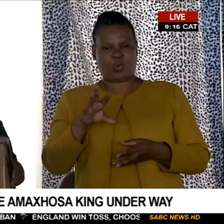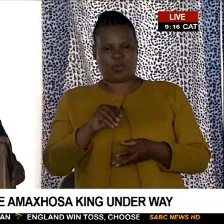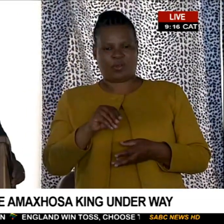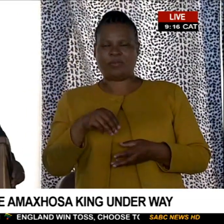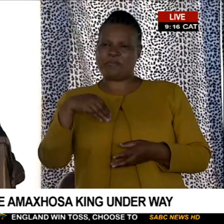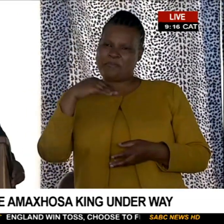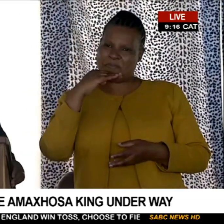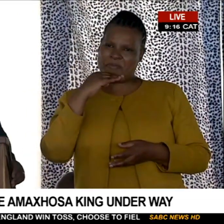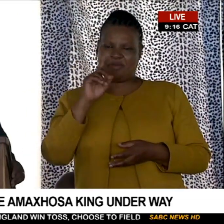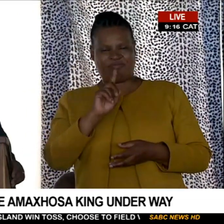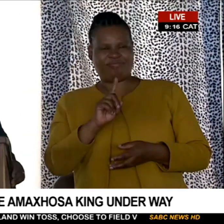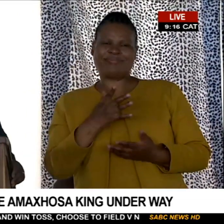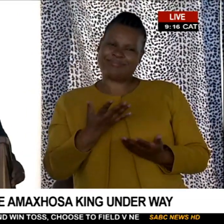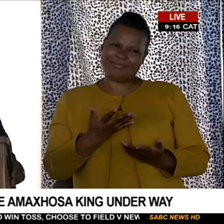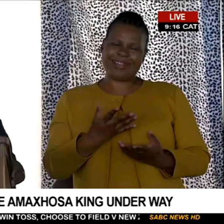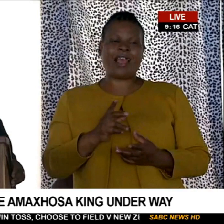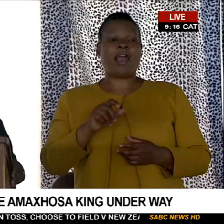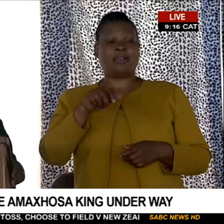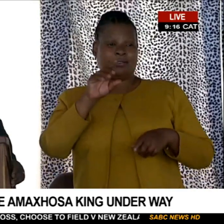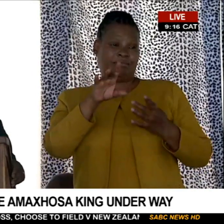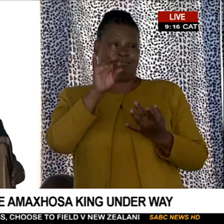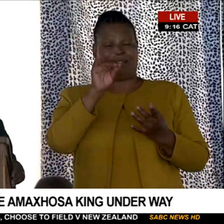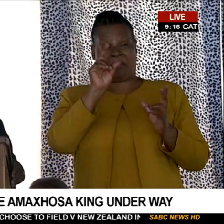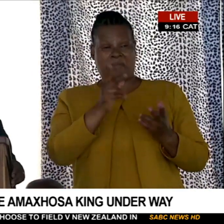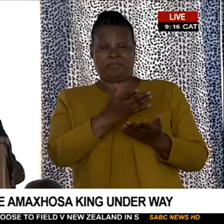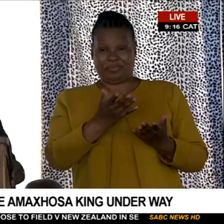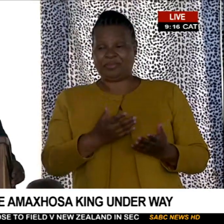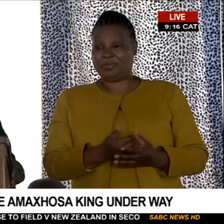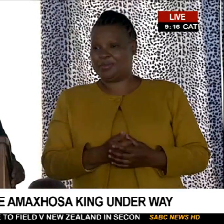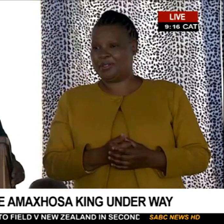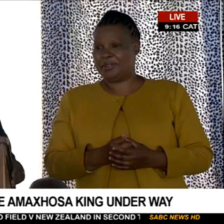ndiyawusuke ndithi nqanga neentsiba zayo,